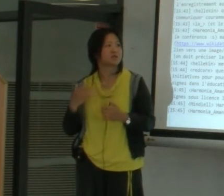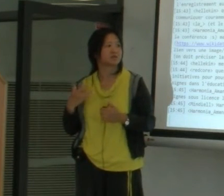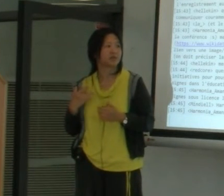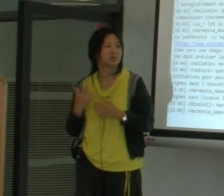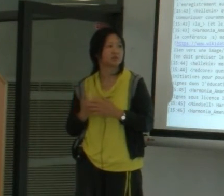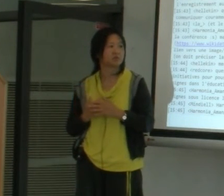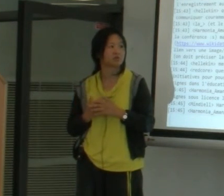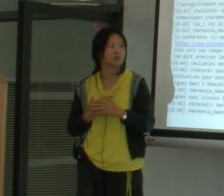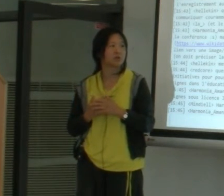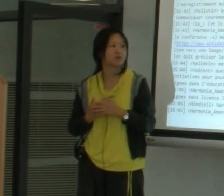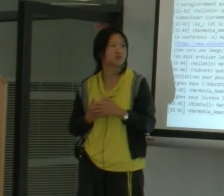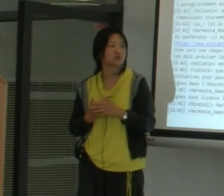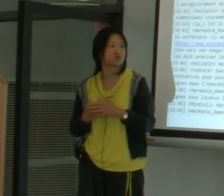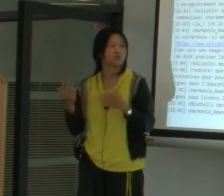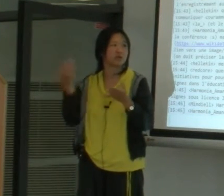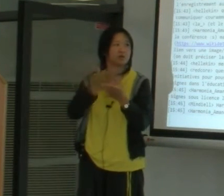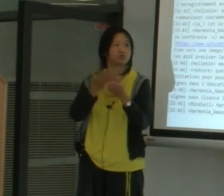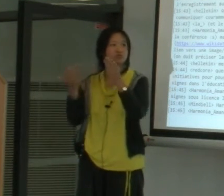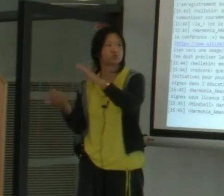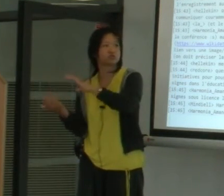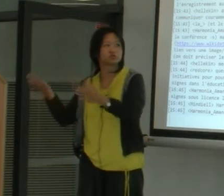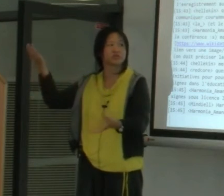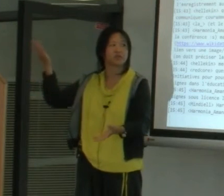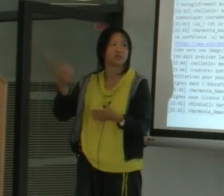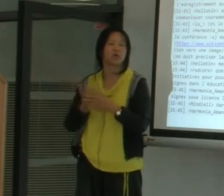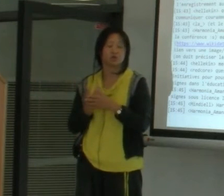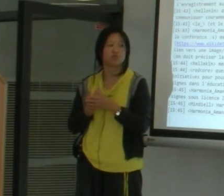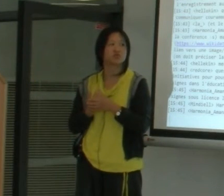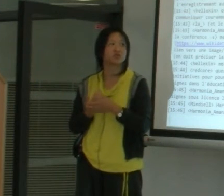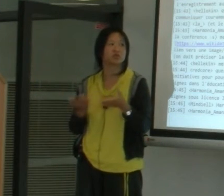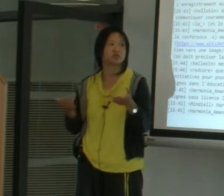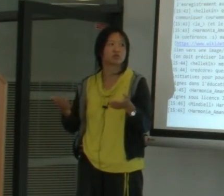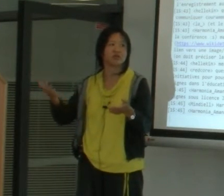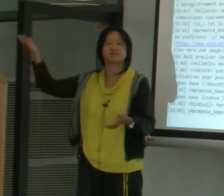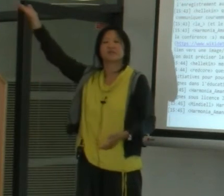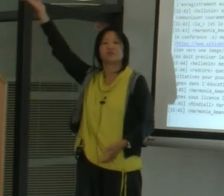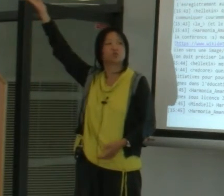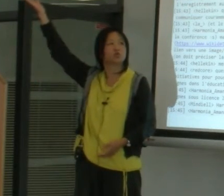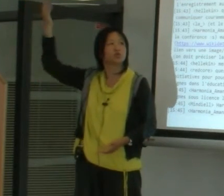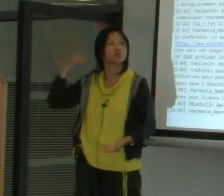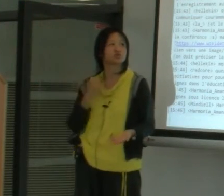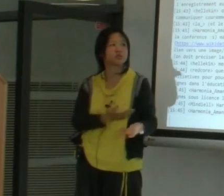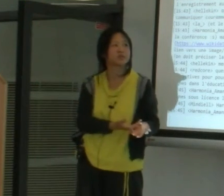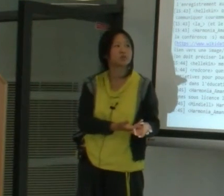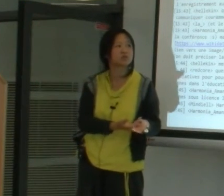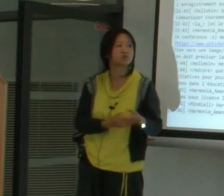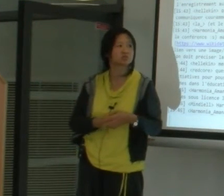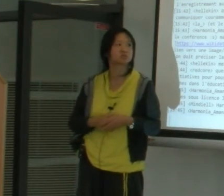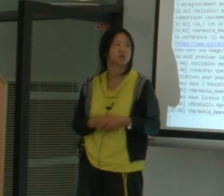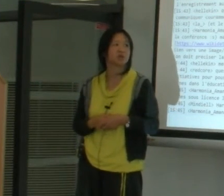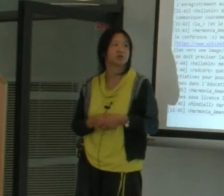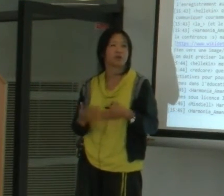De la santé, l'éducation, voilà, tout est. Oui, le budget de la santé est beaucoup plus haut que celui de